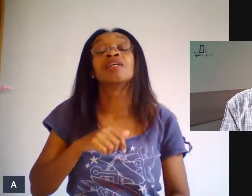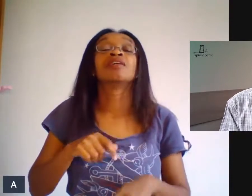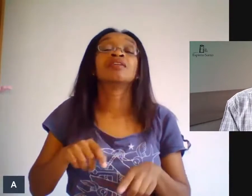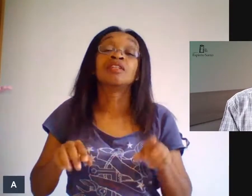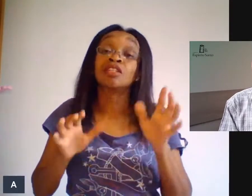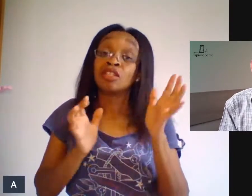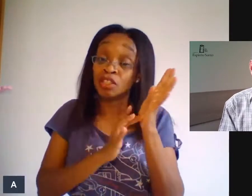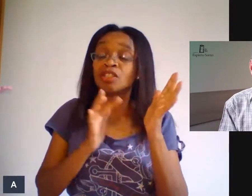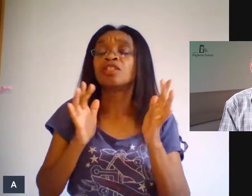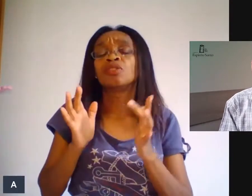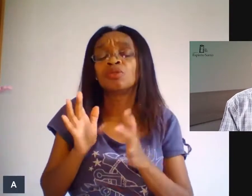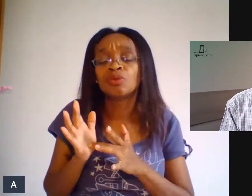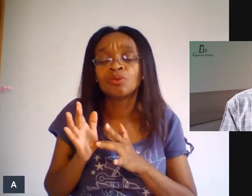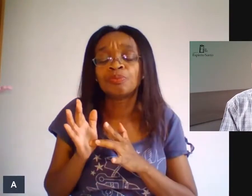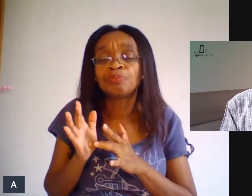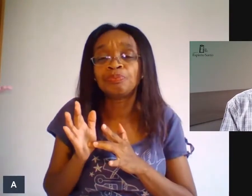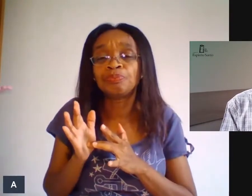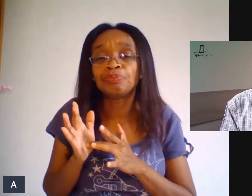Jesus